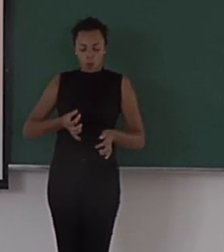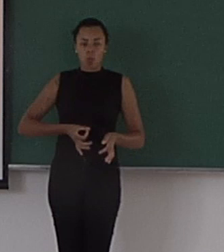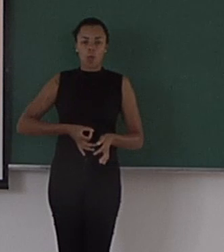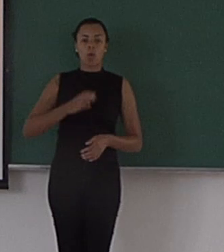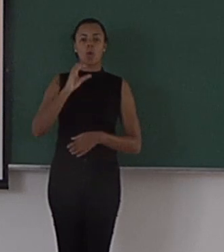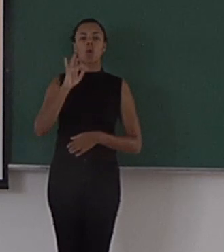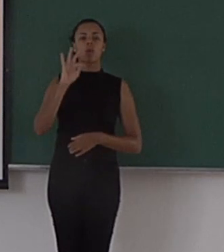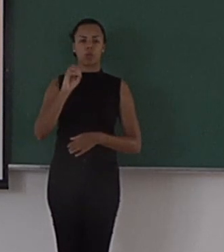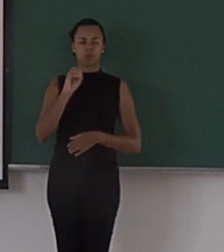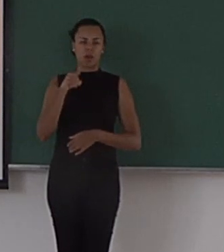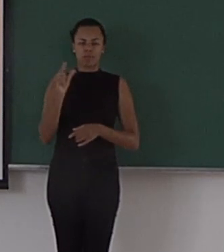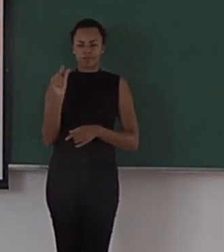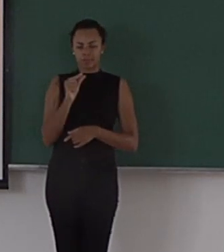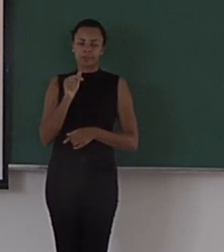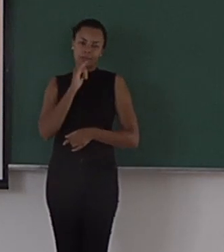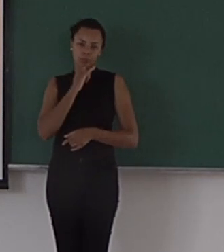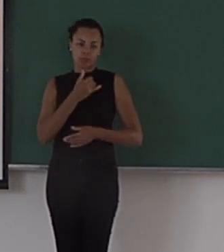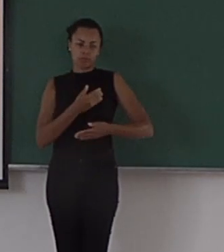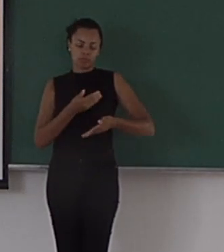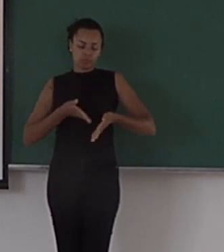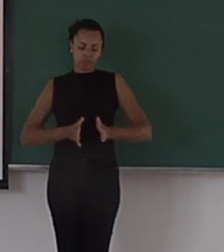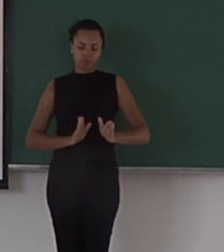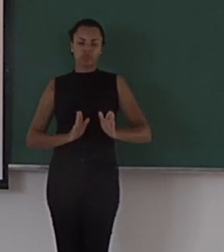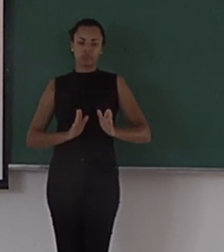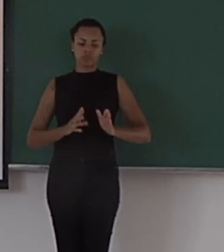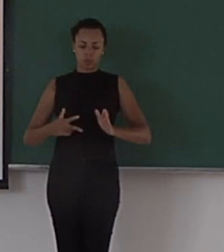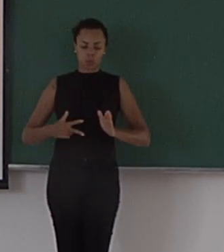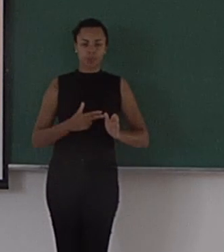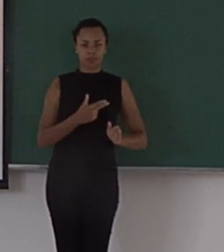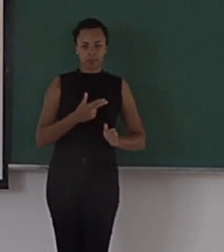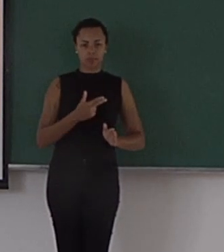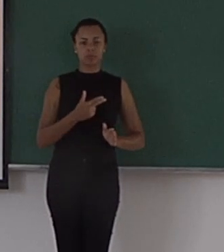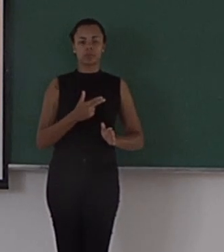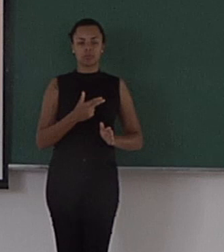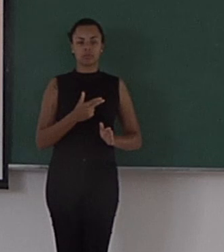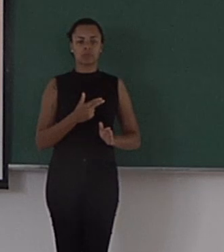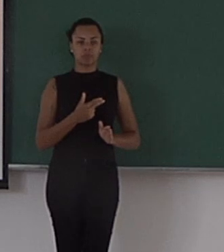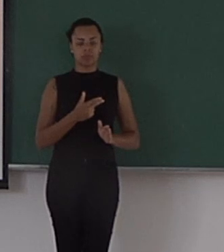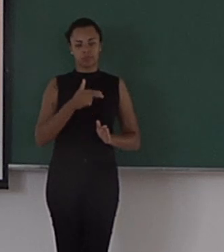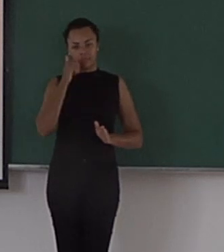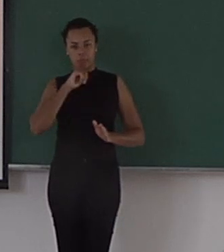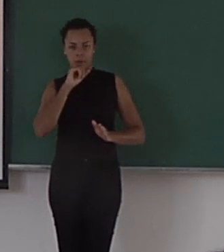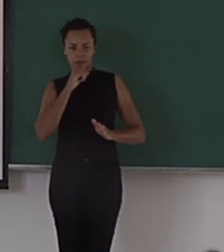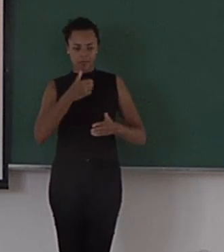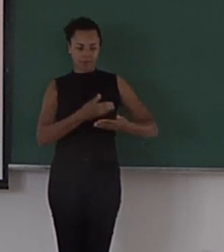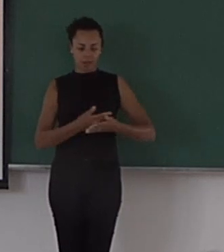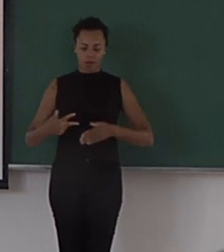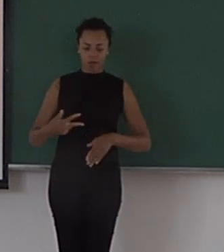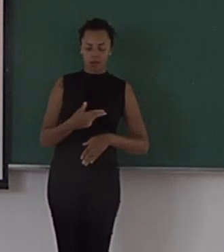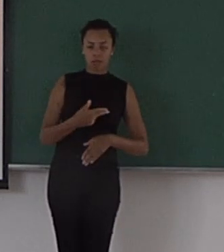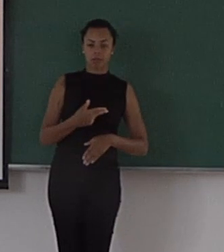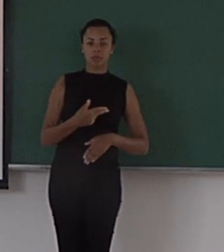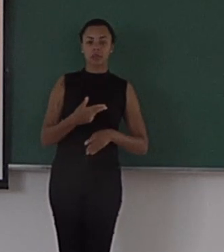isso é uma rotina, né? A criança nasce, a gente amputa o cordão entre a mãe e a